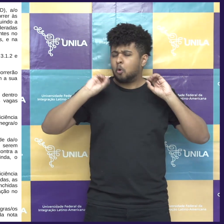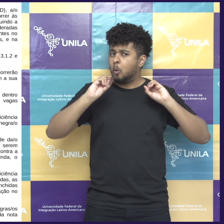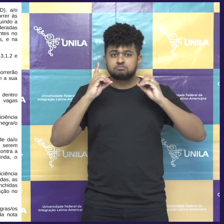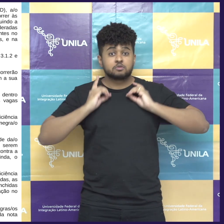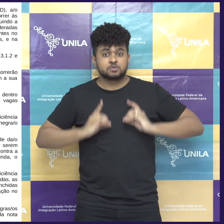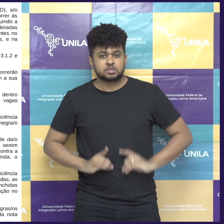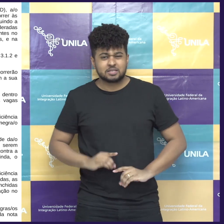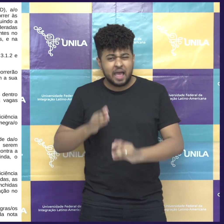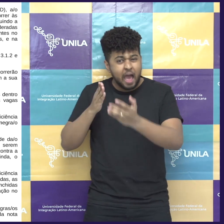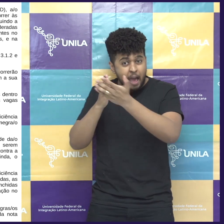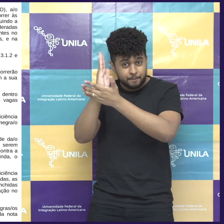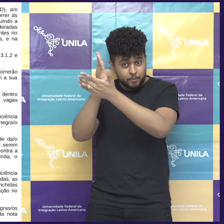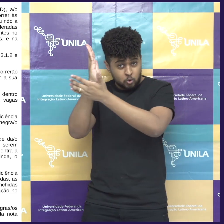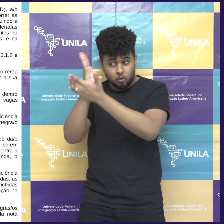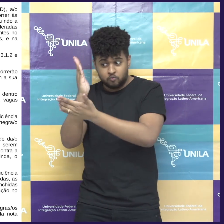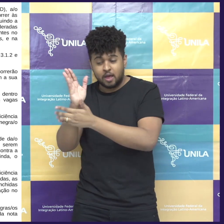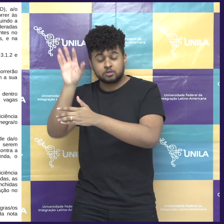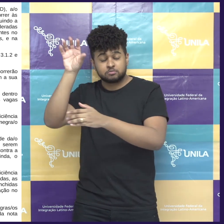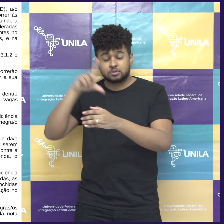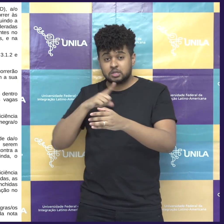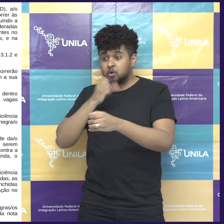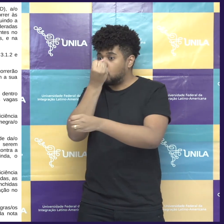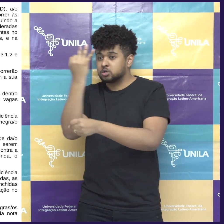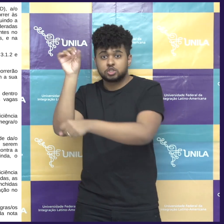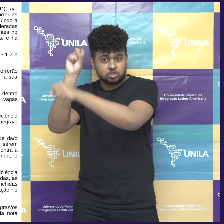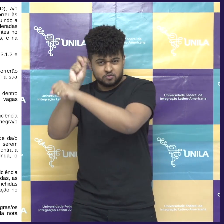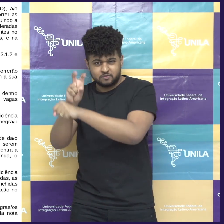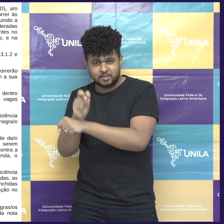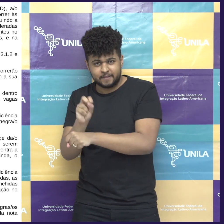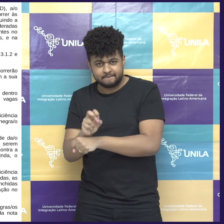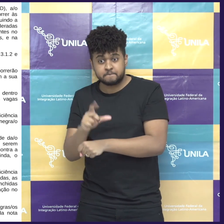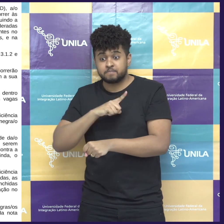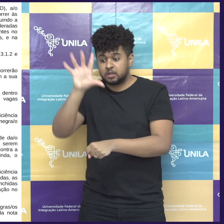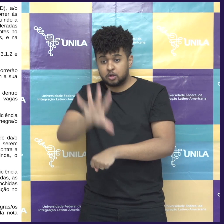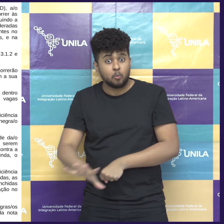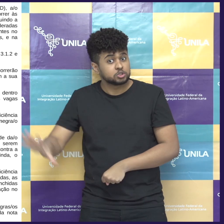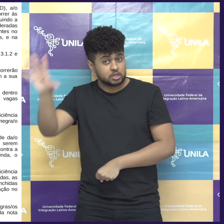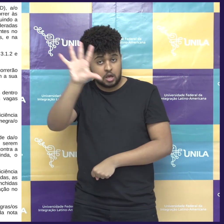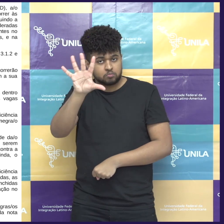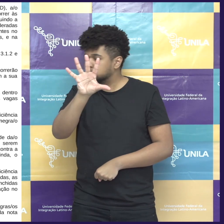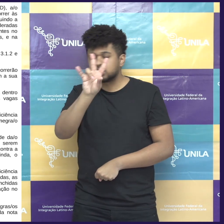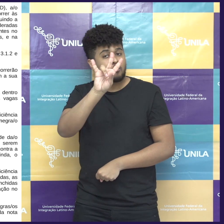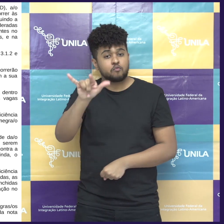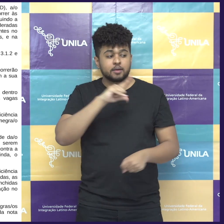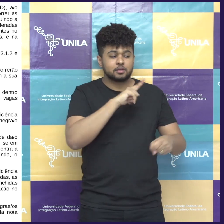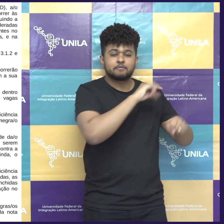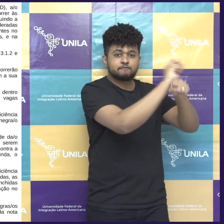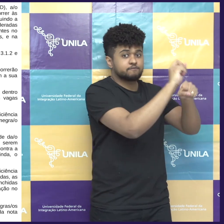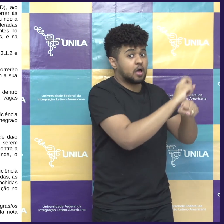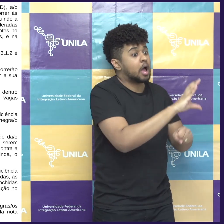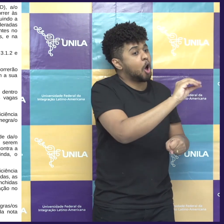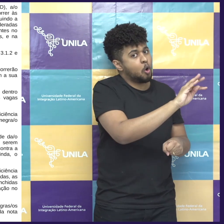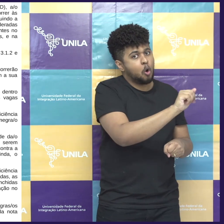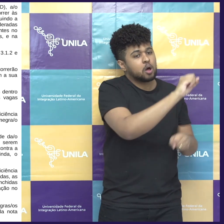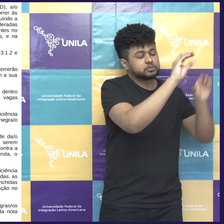deficiência, aprovados, dentro do número de vagas oferecido à ampla concorrência, não preencherão as vagas